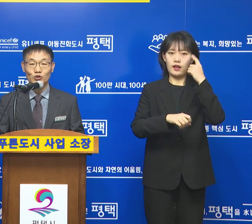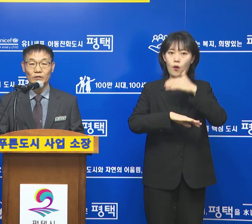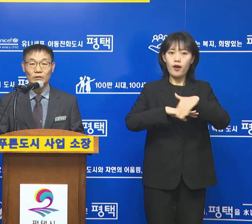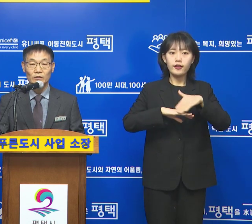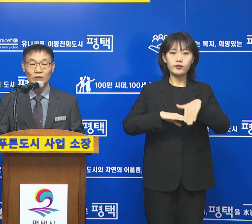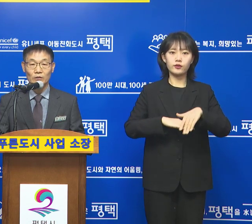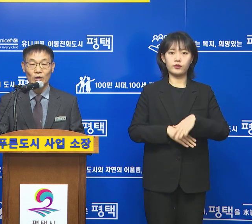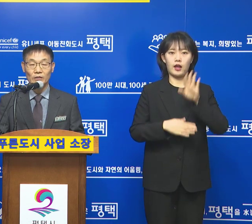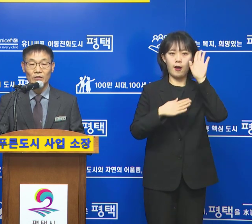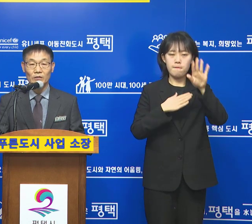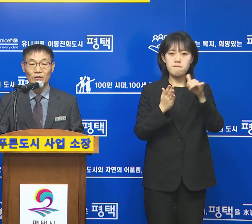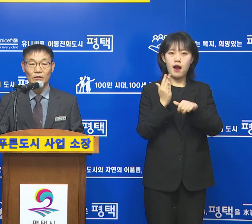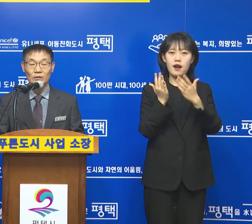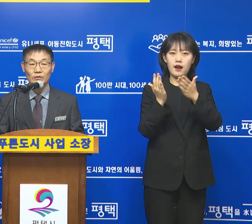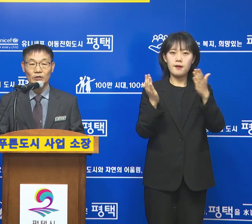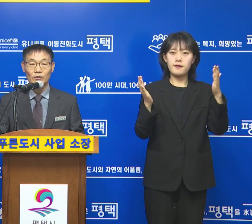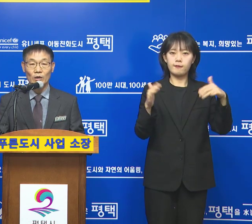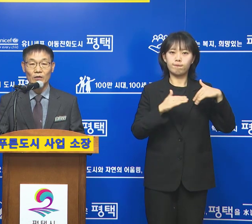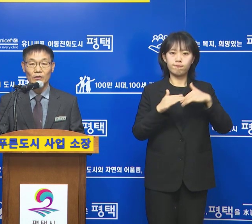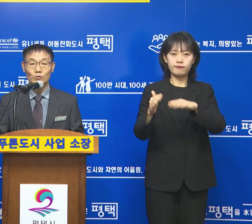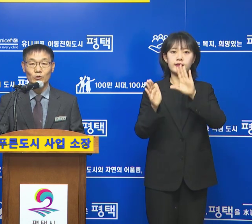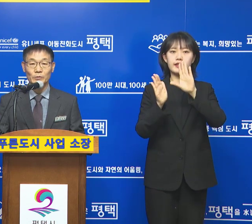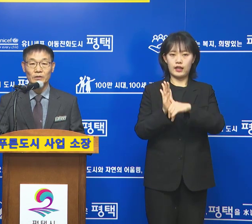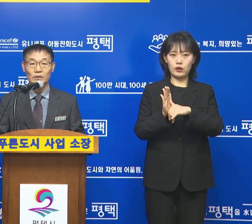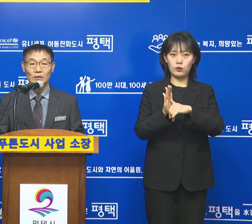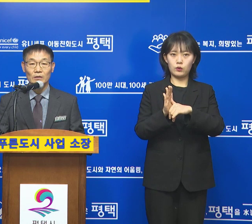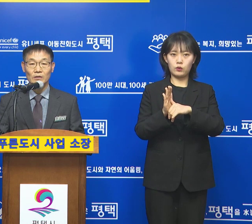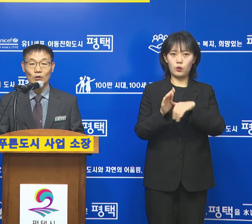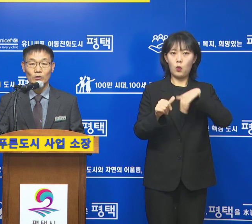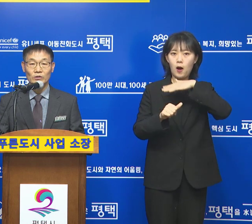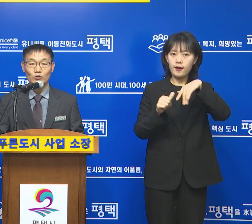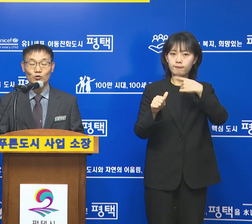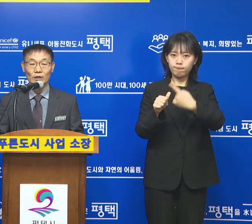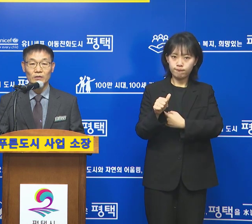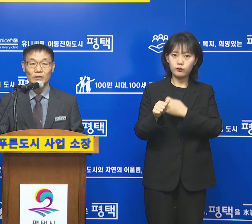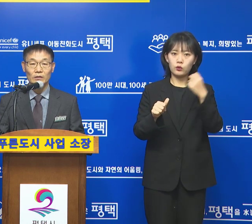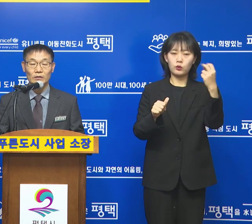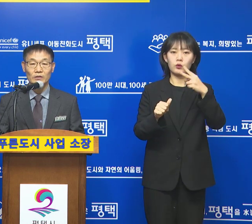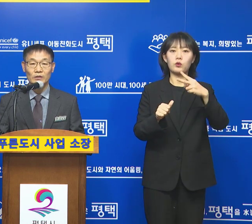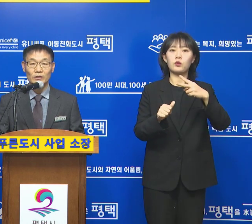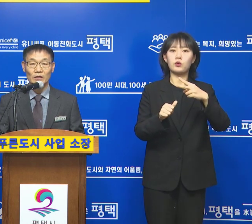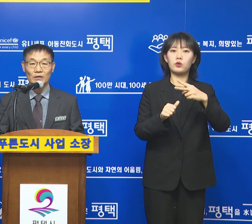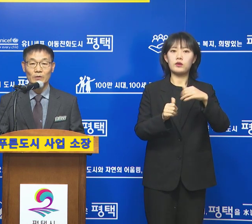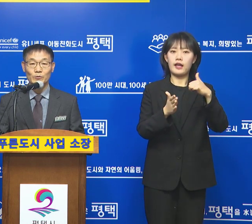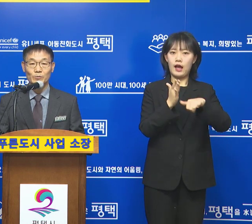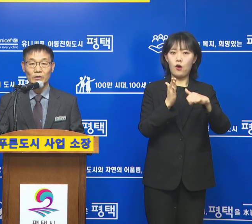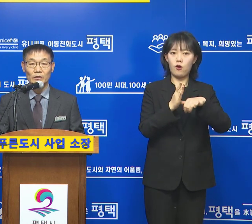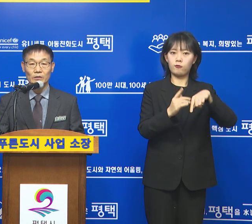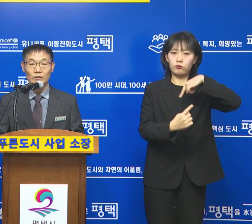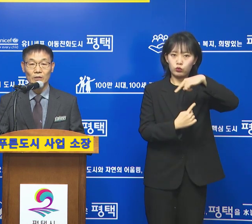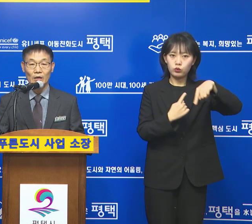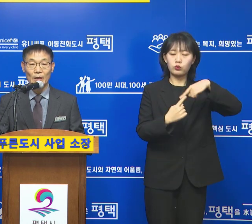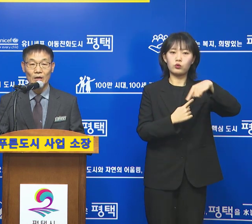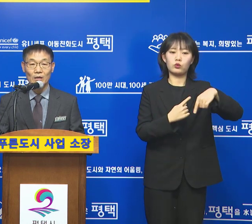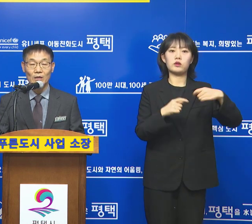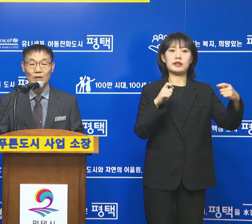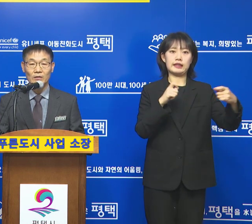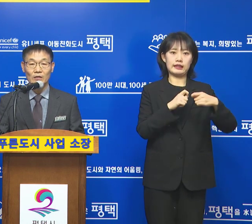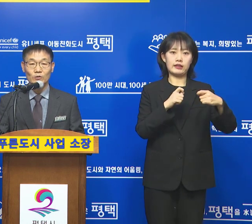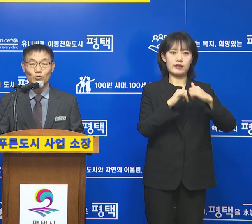박람회 추진 전 과정에서 친환경 운영 및 자원 선순환, 지역사회 협력 및